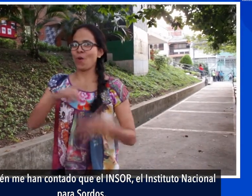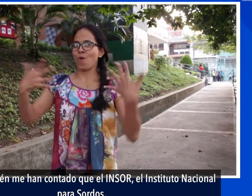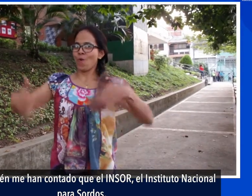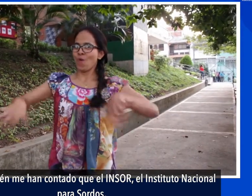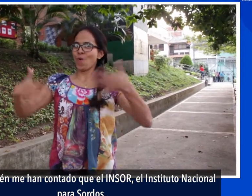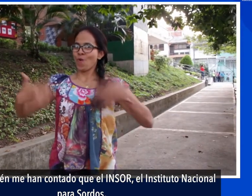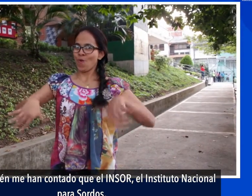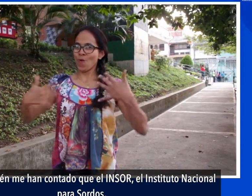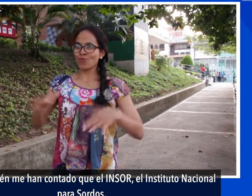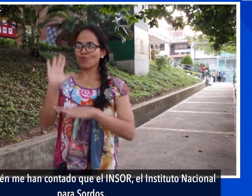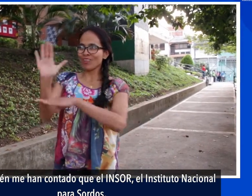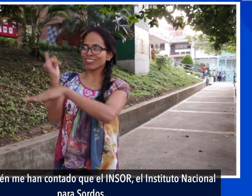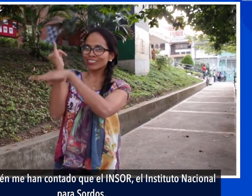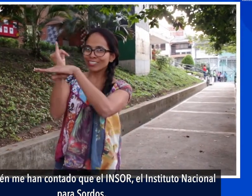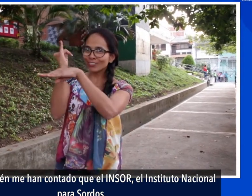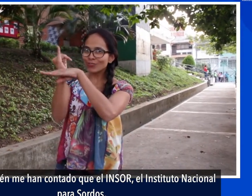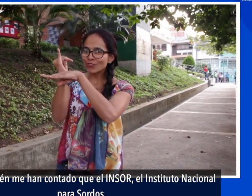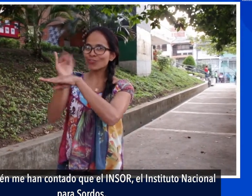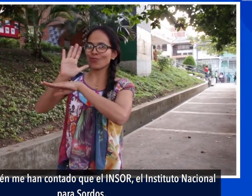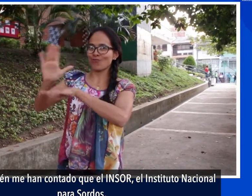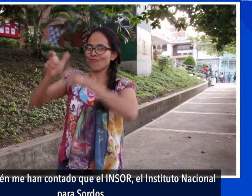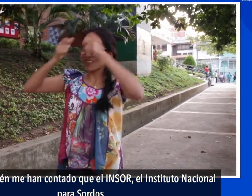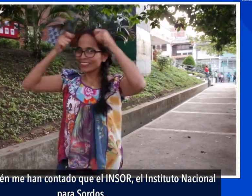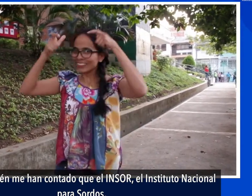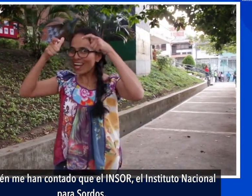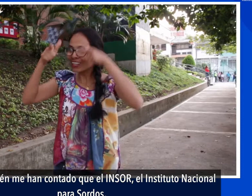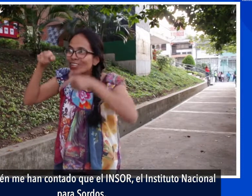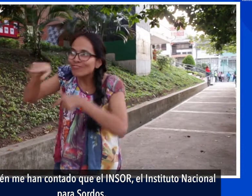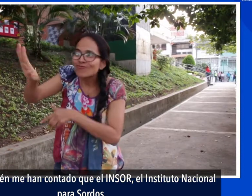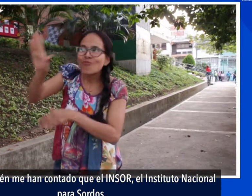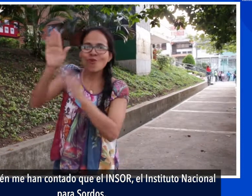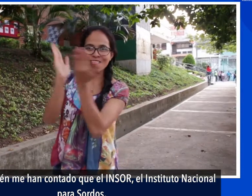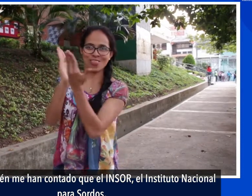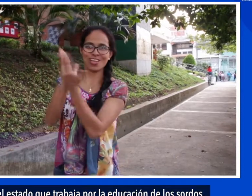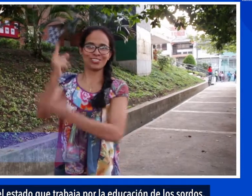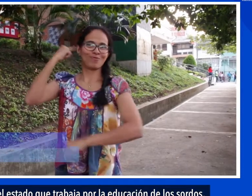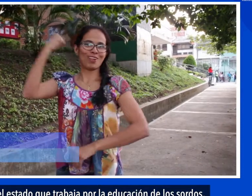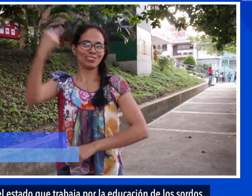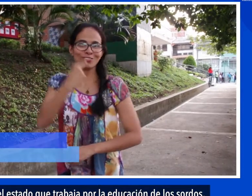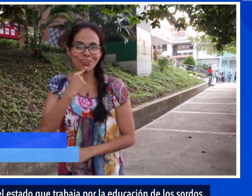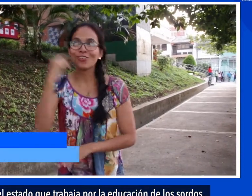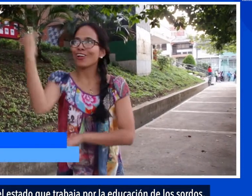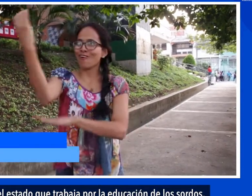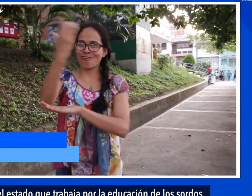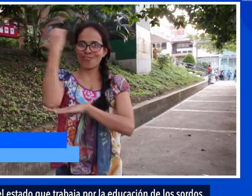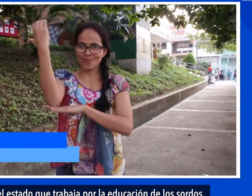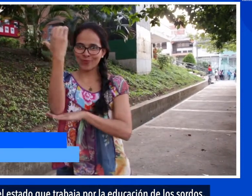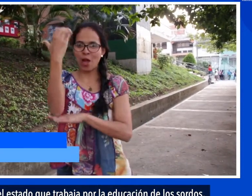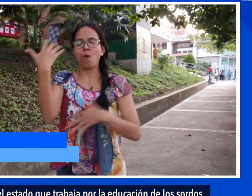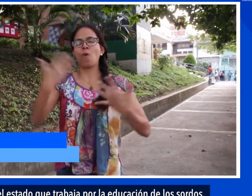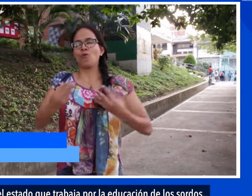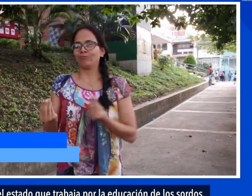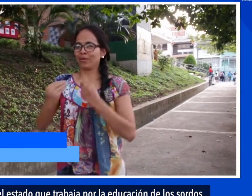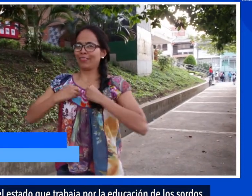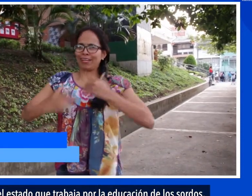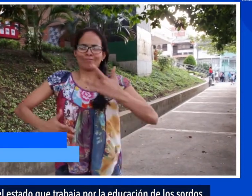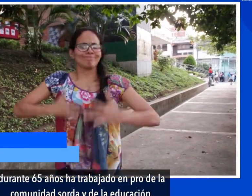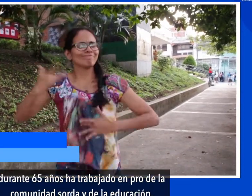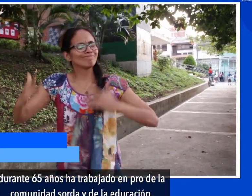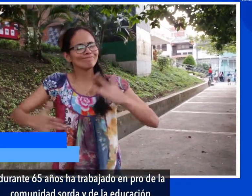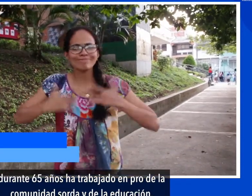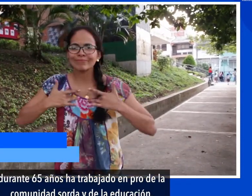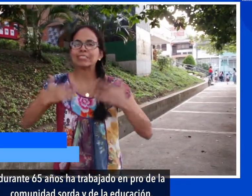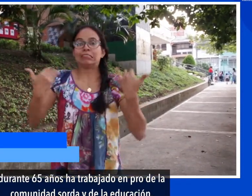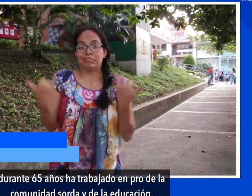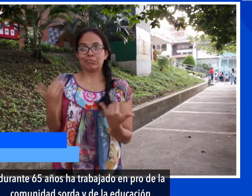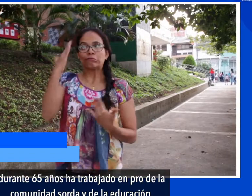Yo sé y también me han contado que el INSOR, el Instituto Nacional para Sordos, entidad del Estado que trabaja por la educación de los sordos,